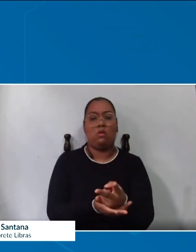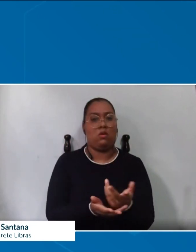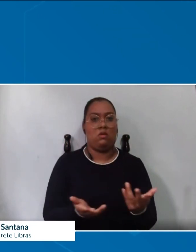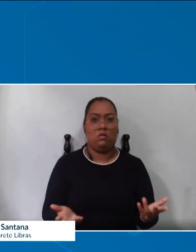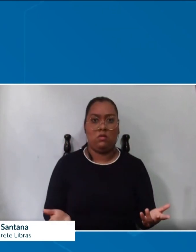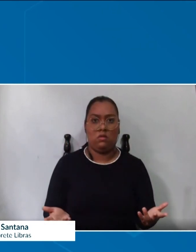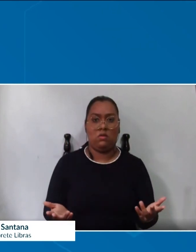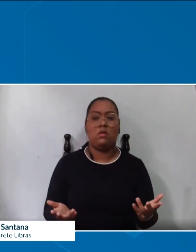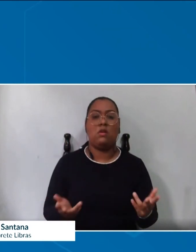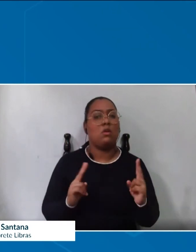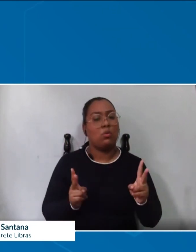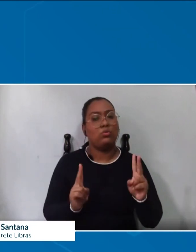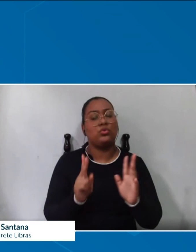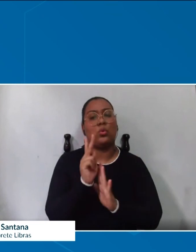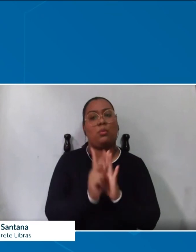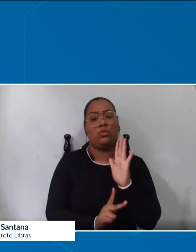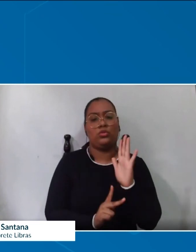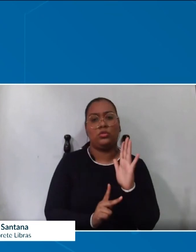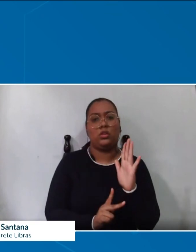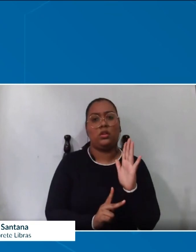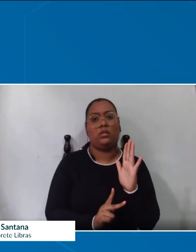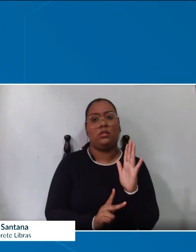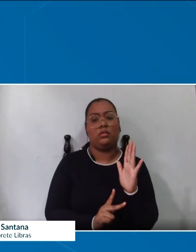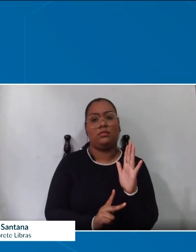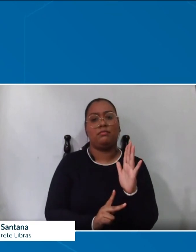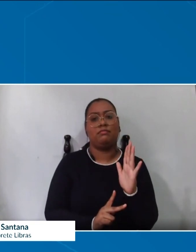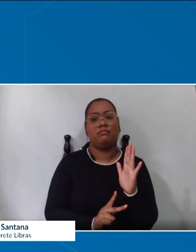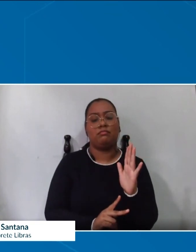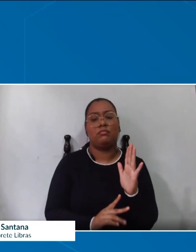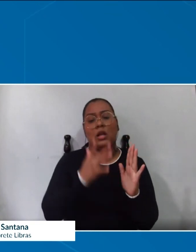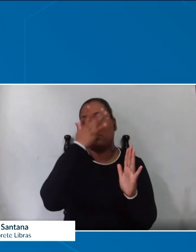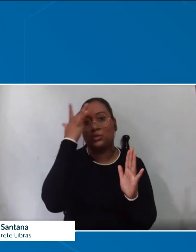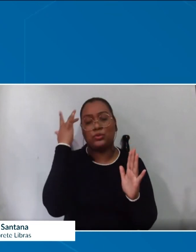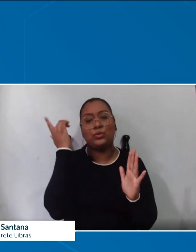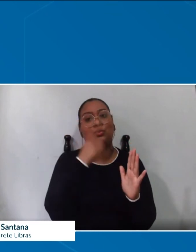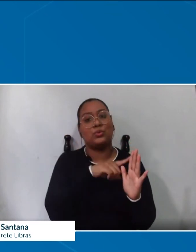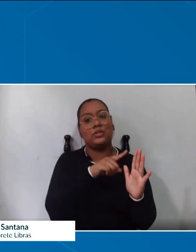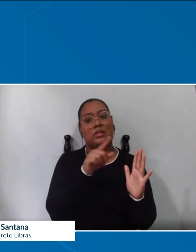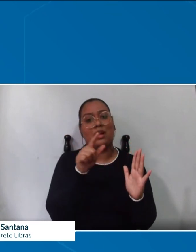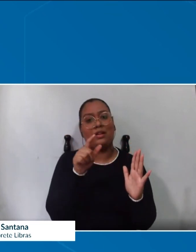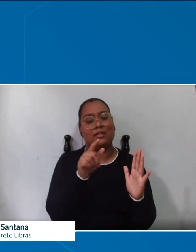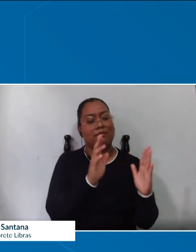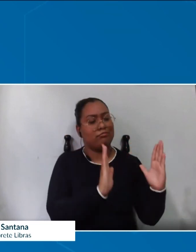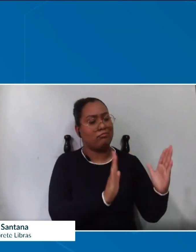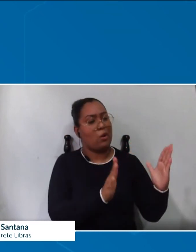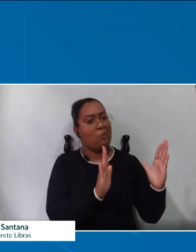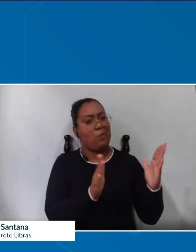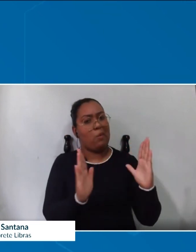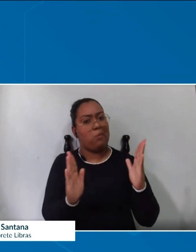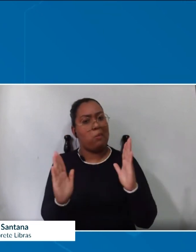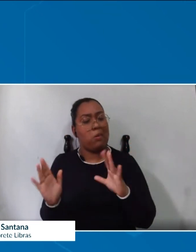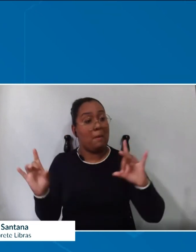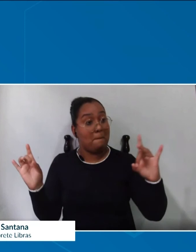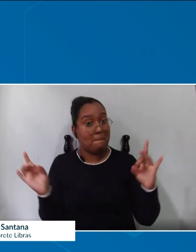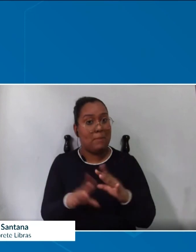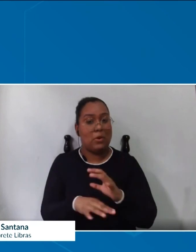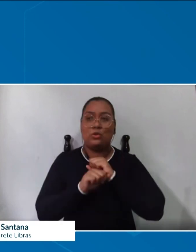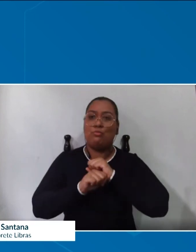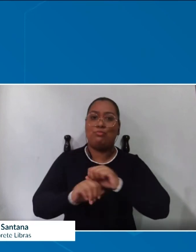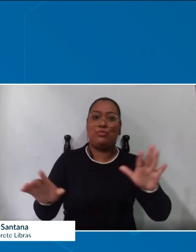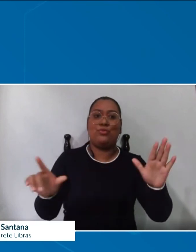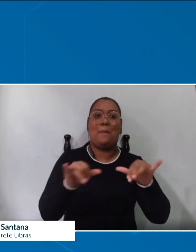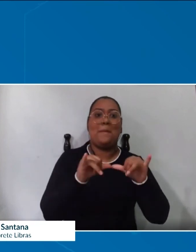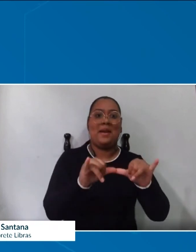esse projeto para chegar e você ter todas as etapas até ter inserção no mercado. Então, isso é